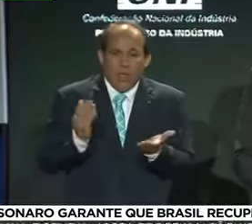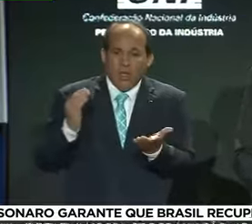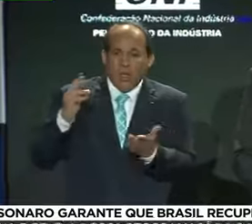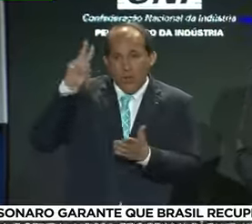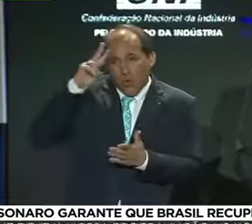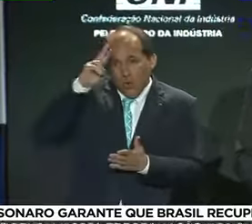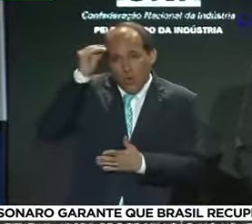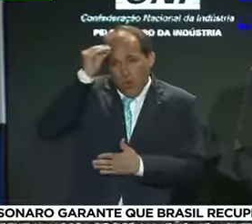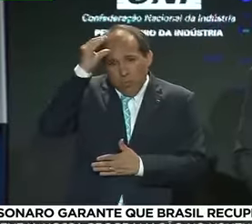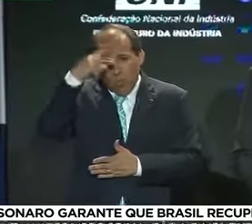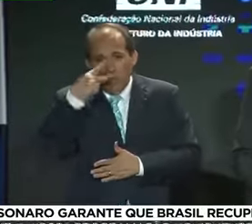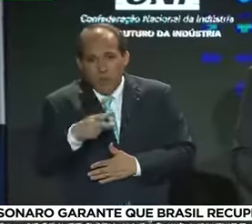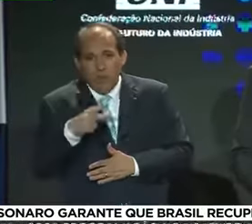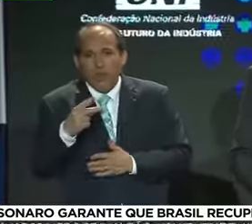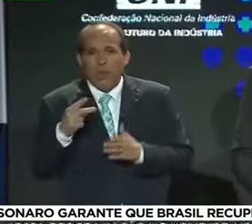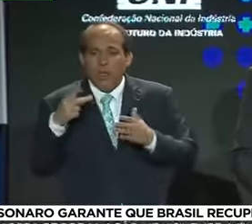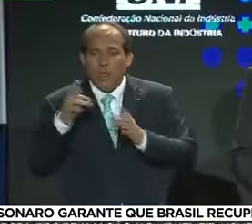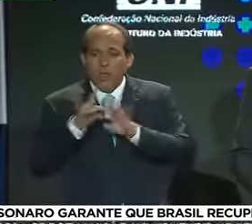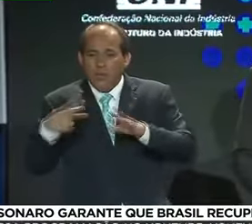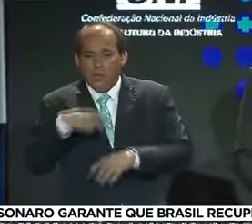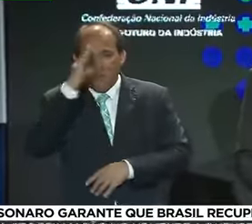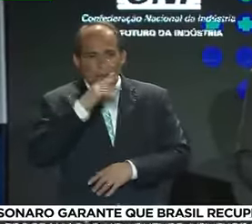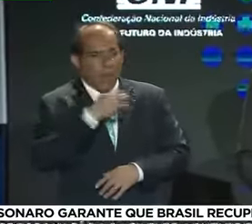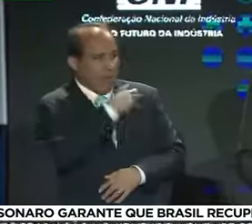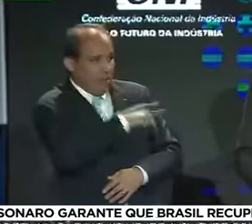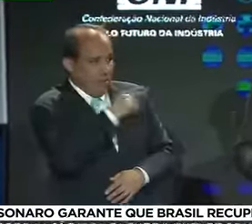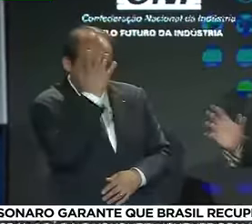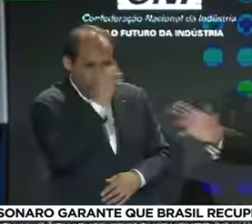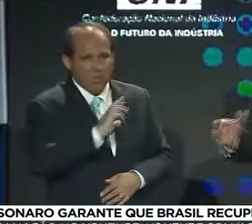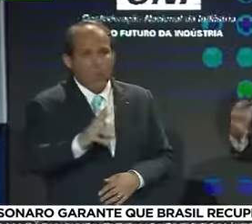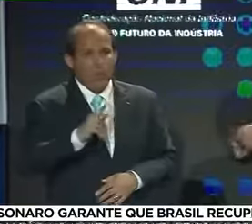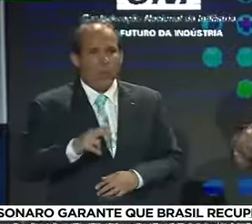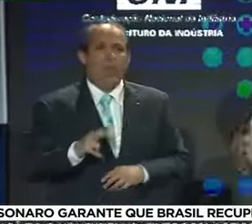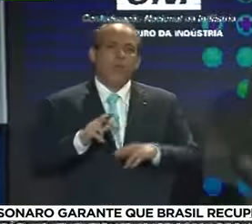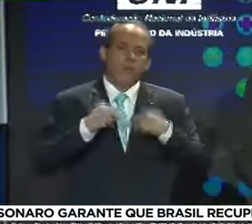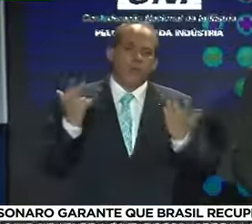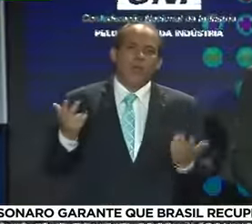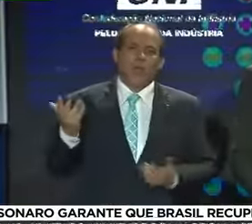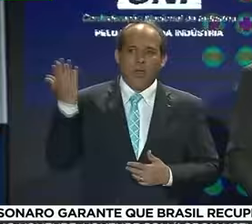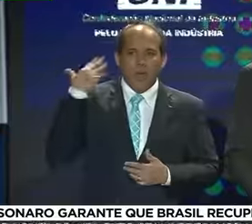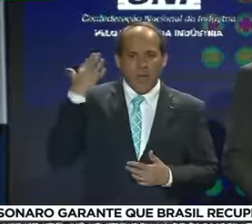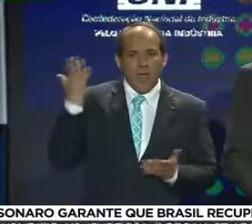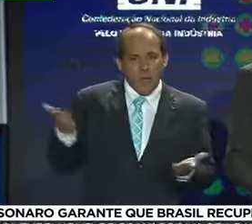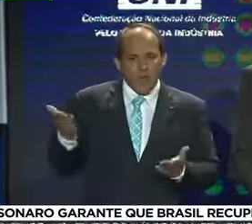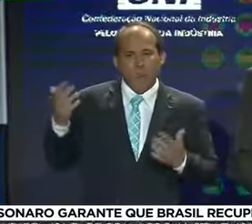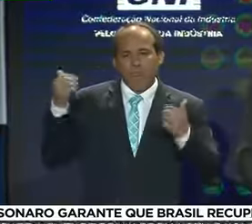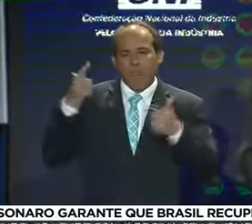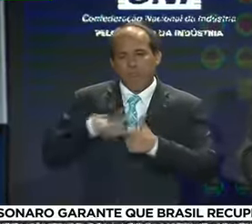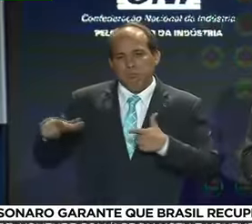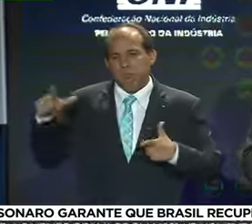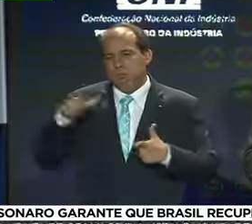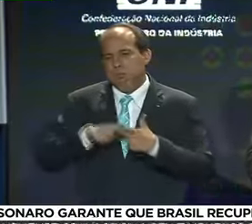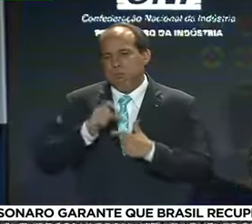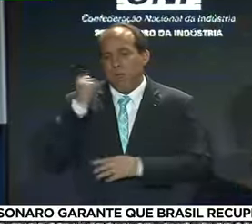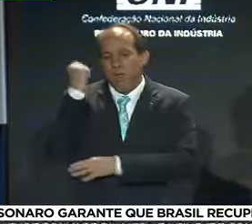seu conhecimento? É fácil a missão dele? Não é fácil. Ainda mais quando passamos uma turbulência enorme, como